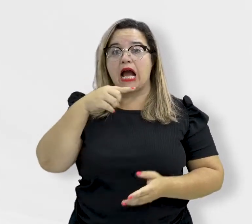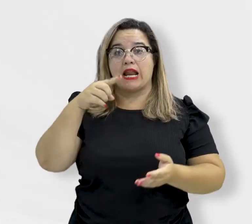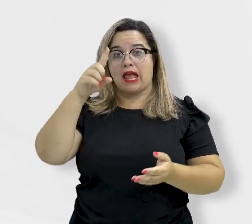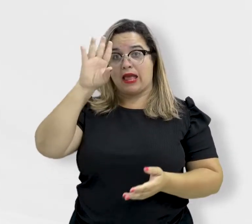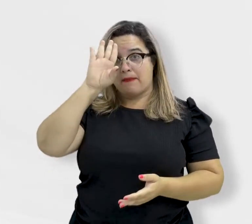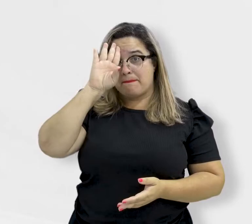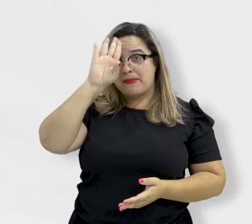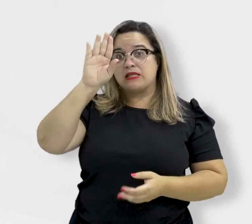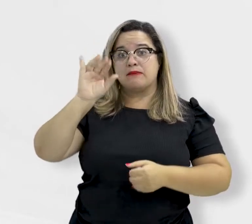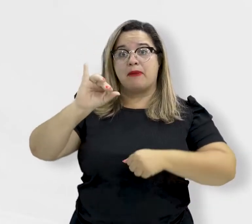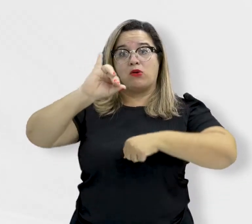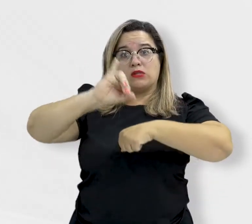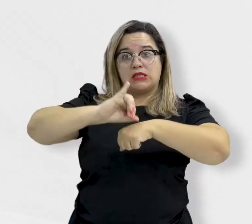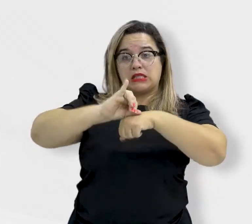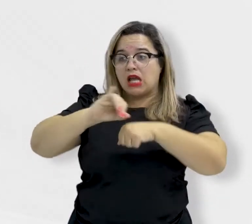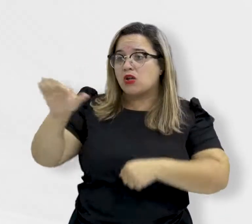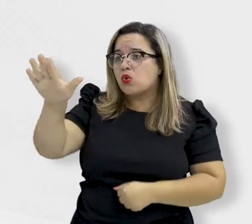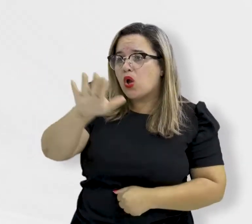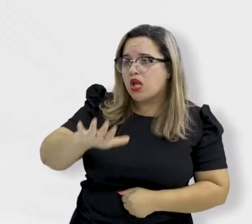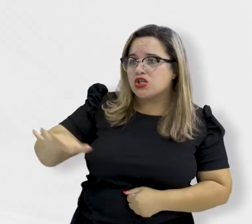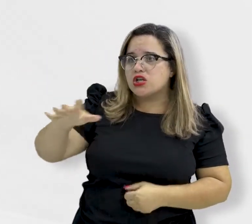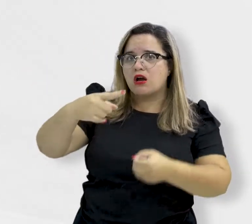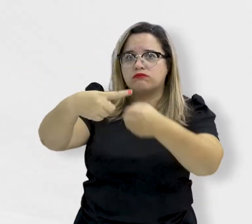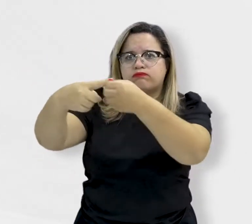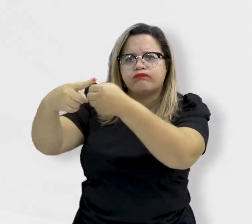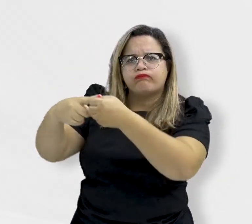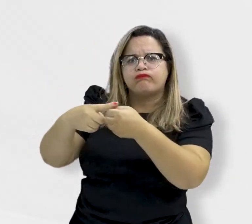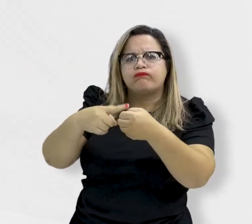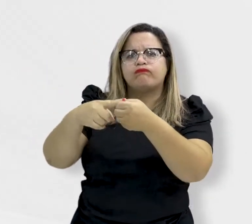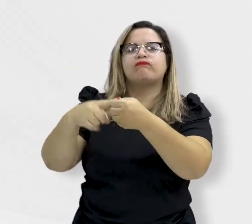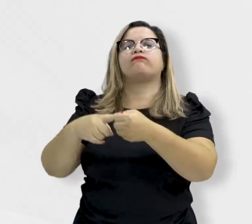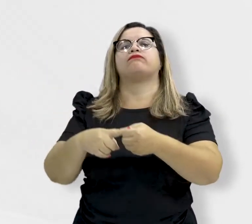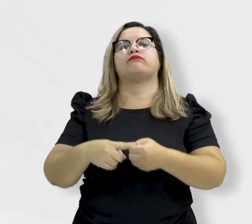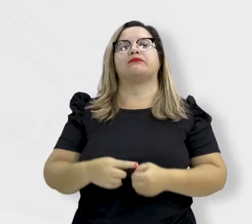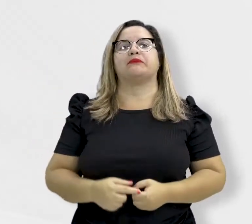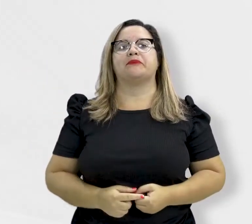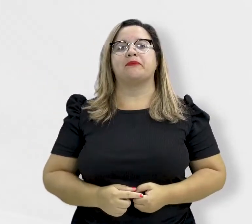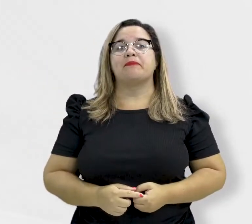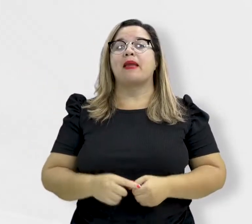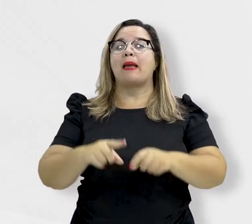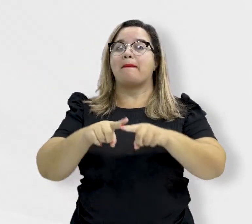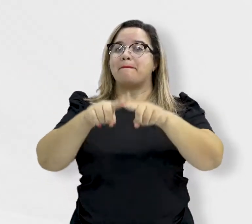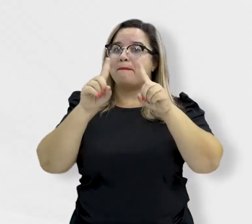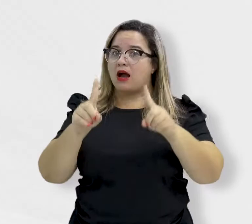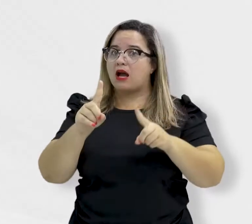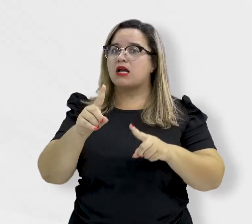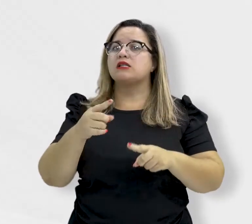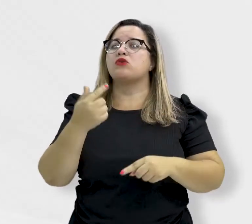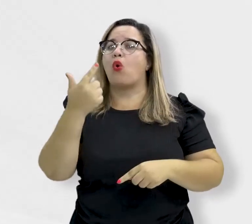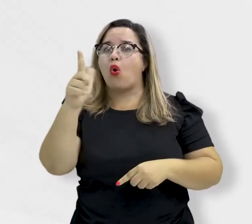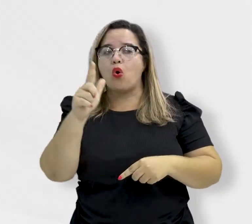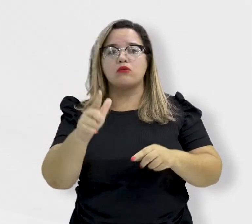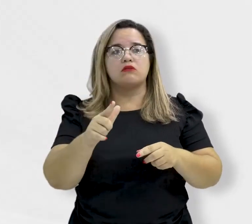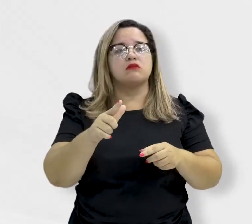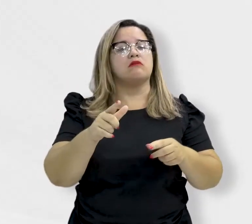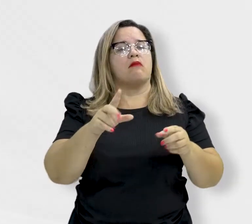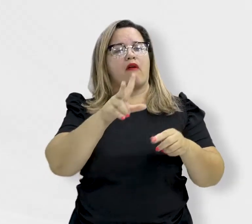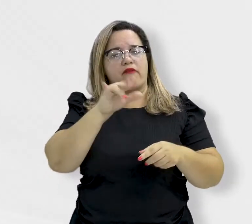decisão administrativa de centralizar aqui também as comarcas de Juscimeira e Dom Aquino, por uma questão de economia de